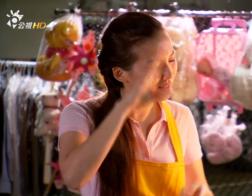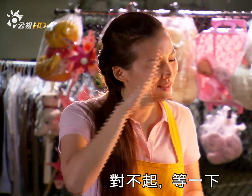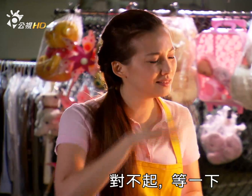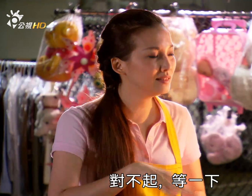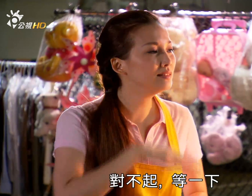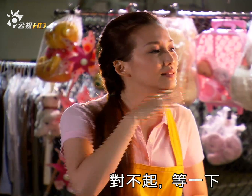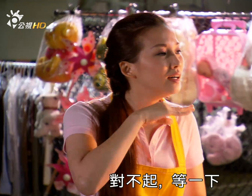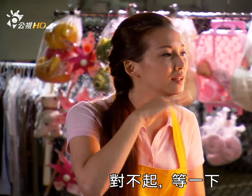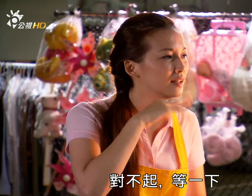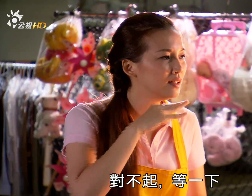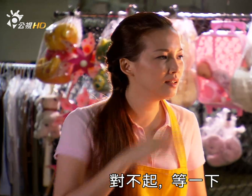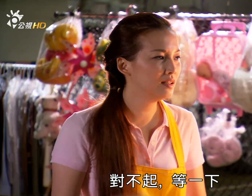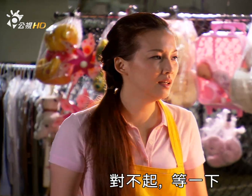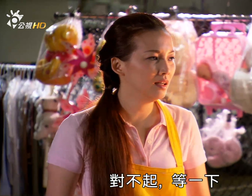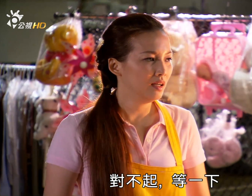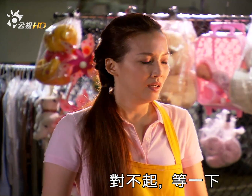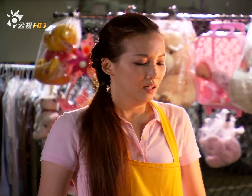对不起啊，等一下。